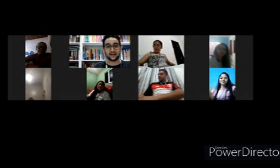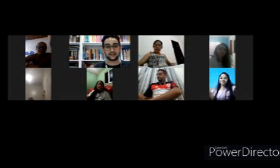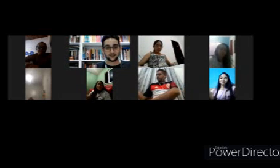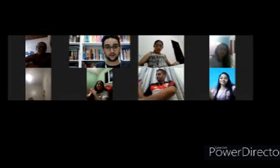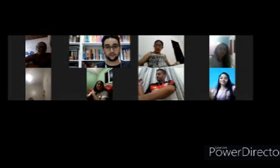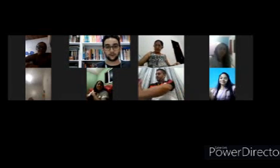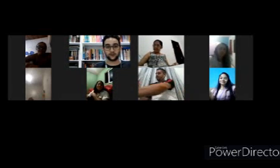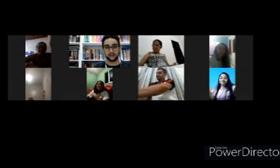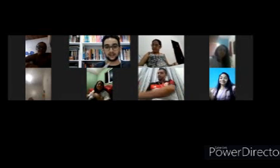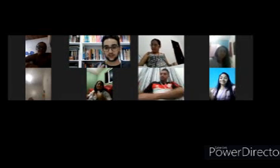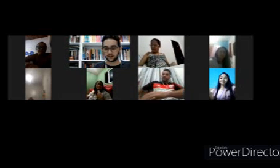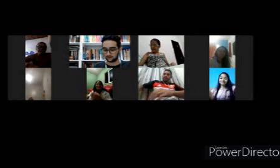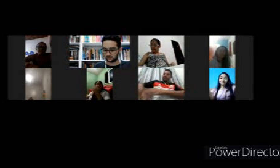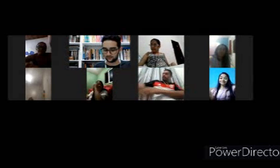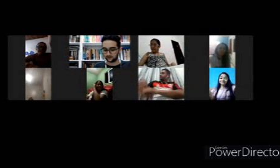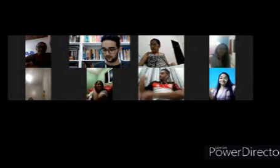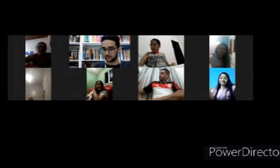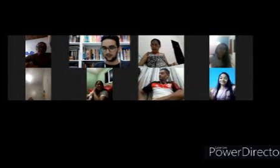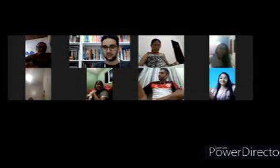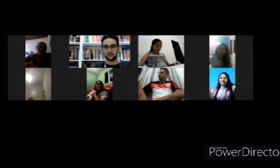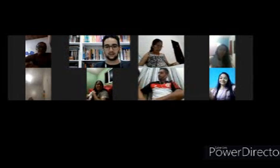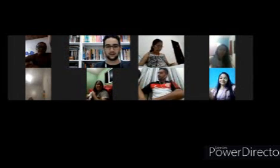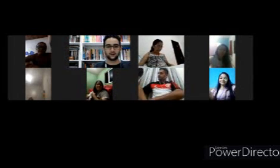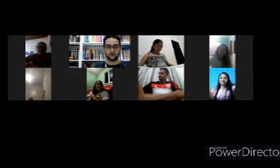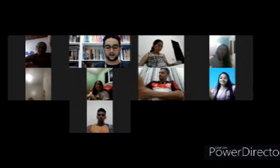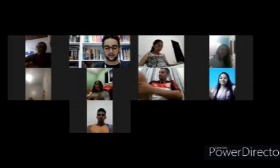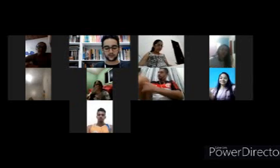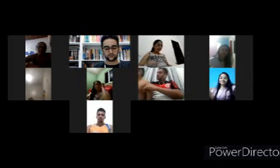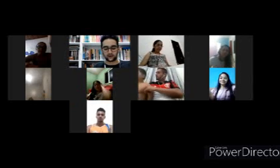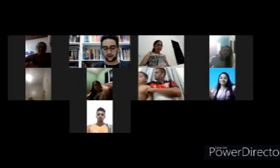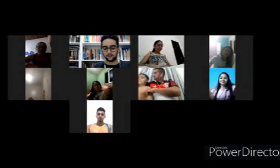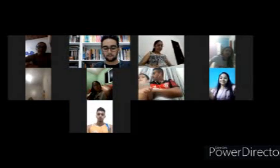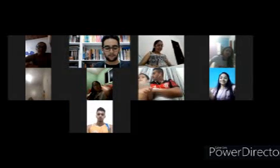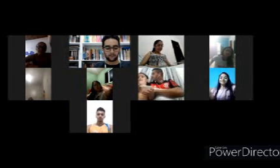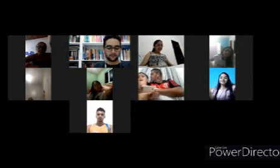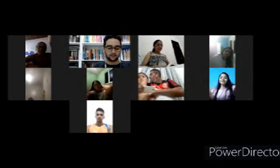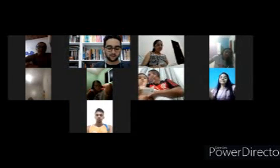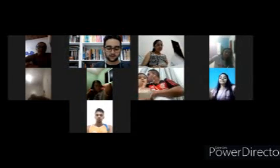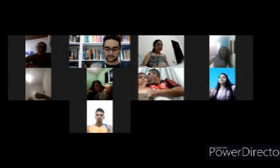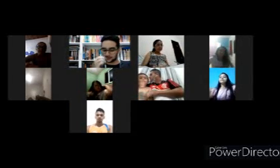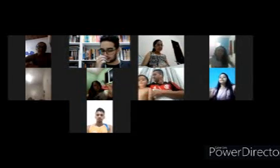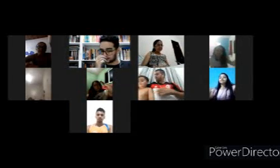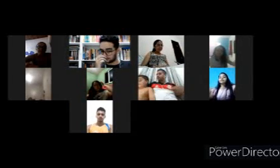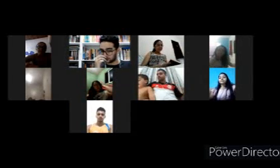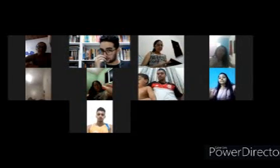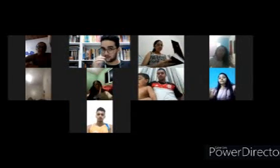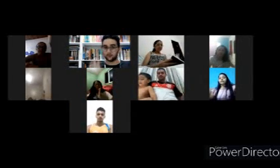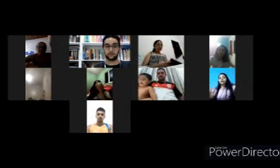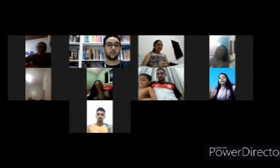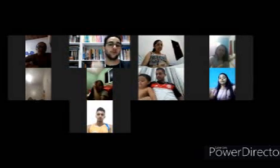sinais, que é o que importa aqui nesta aula. Então, a gente vai começar a partir da revisão. Como eu